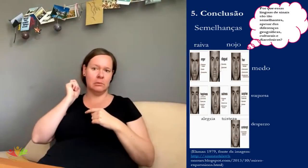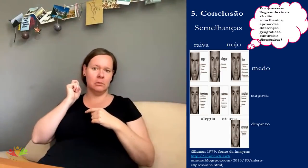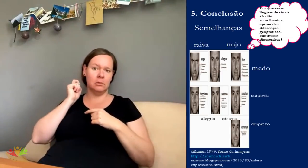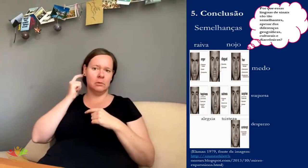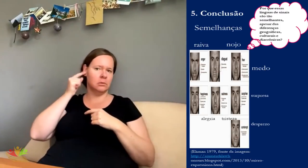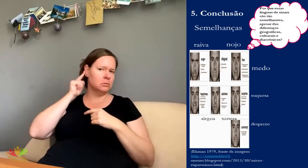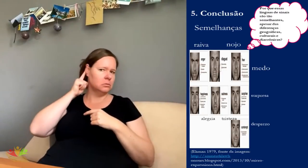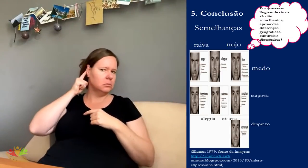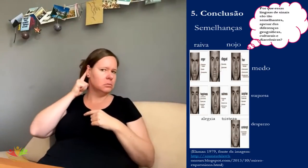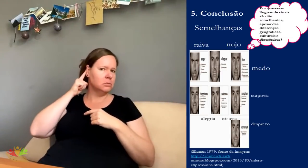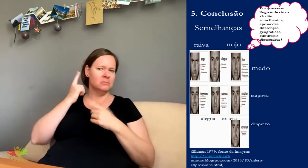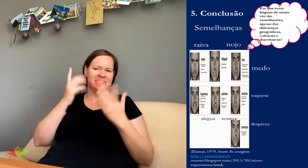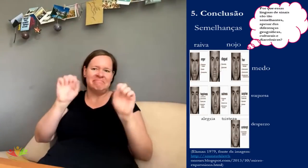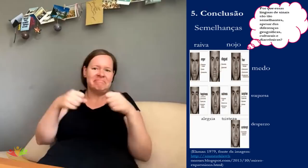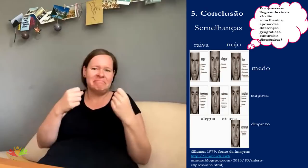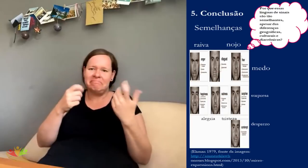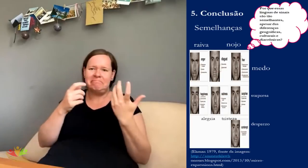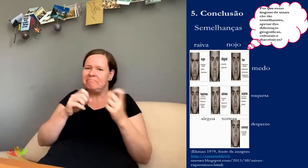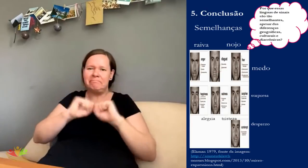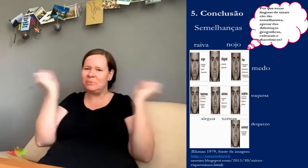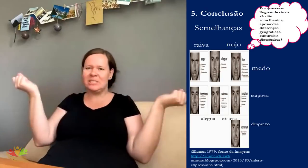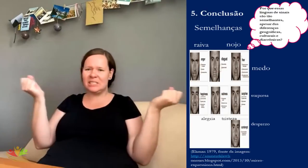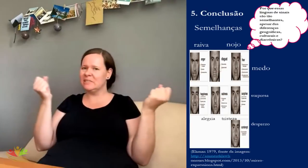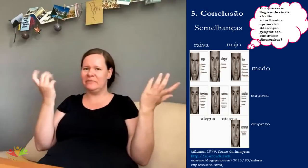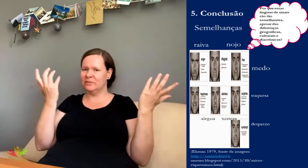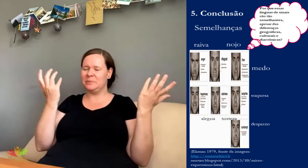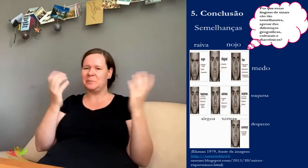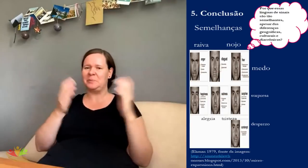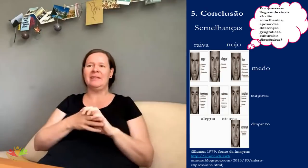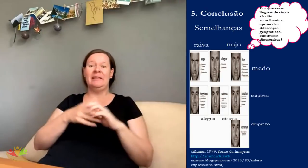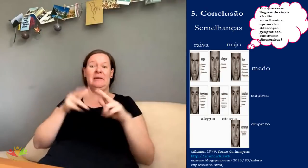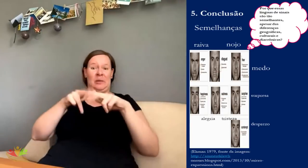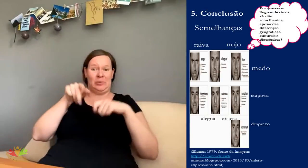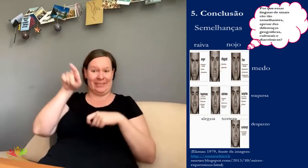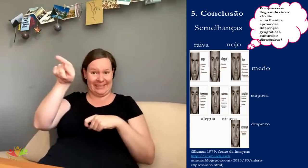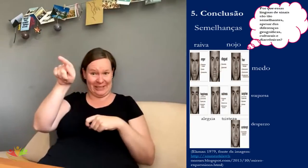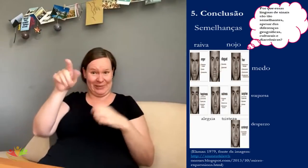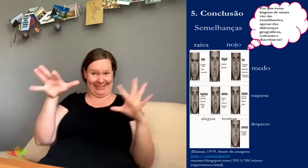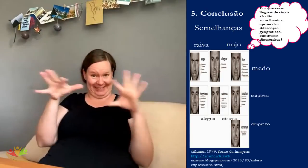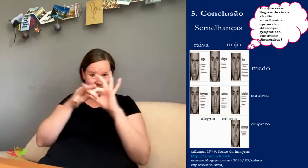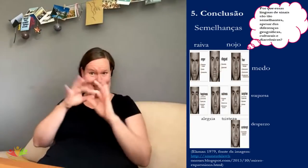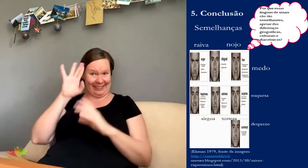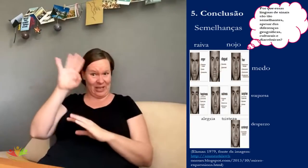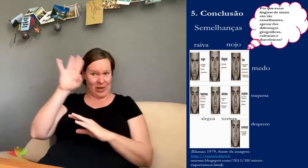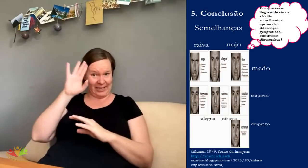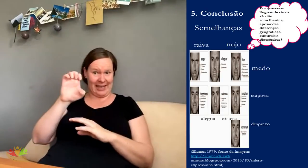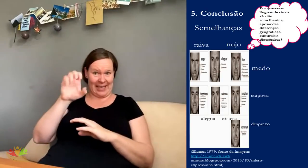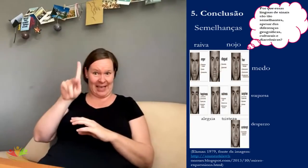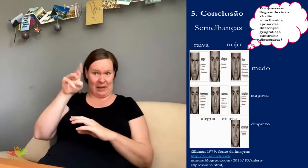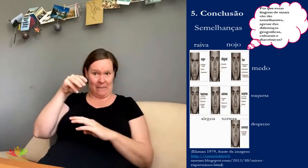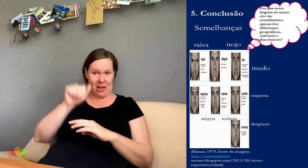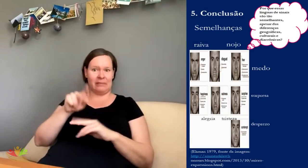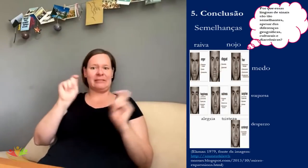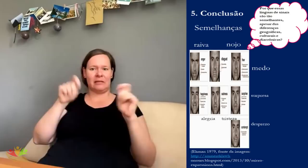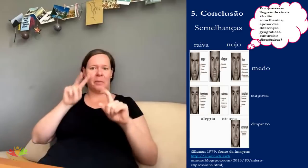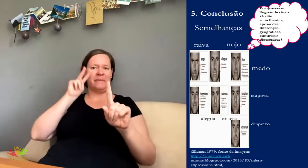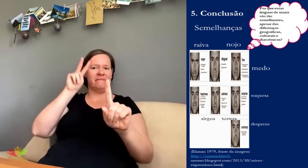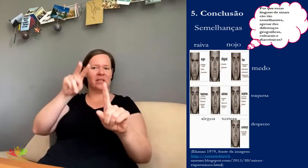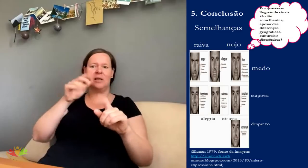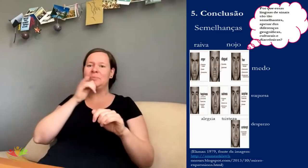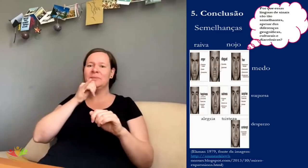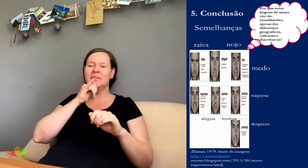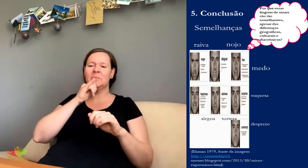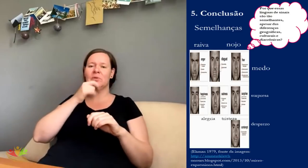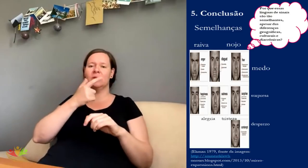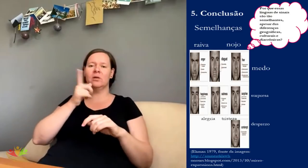que tem partes no corpo que não se movem, como por exemplo o cabelo, a orelha. Então, considerando as partes móveis do corpo,